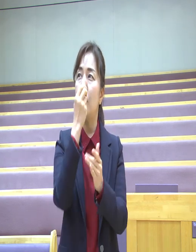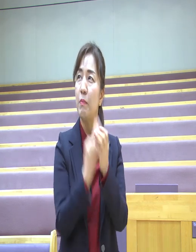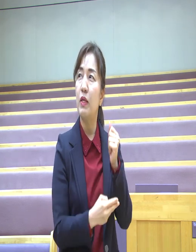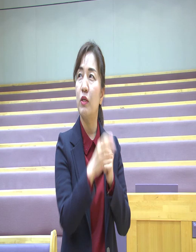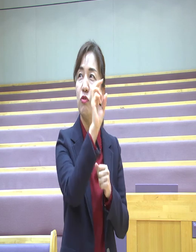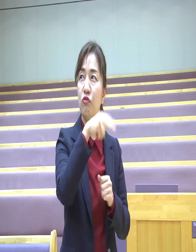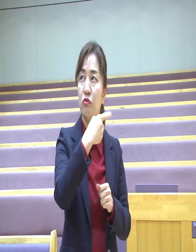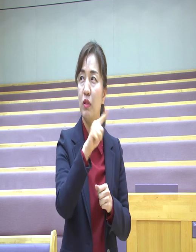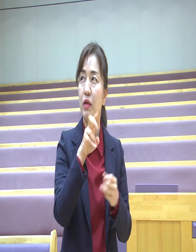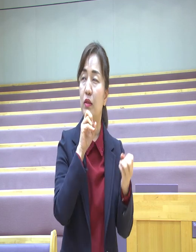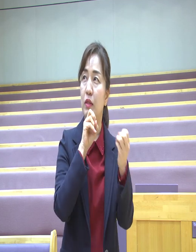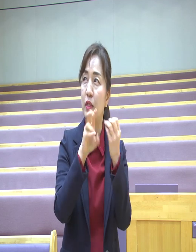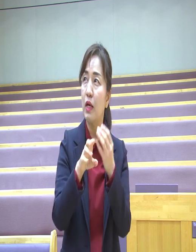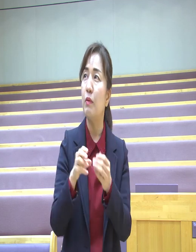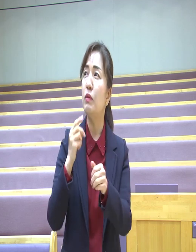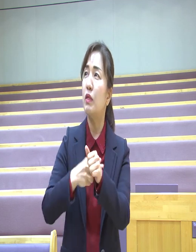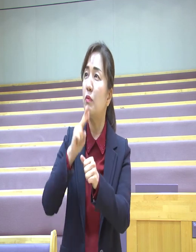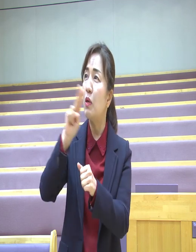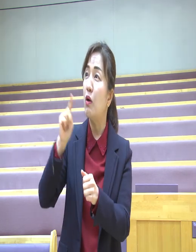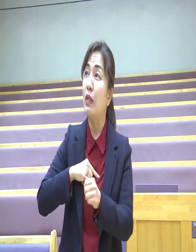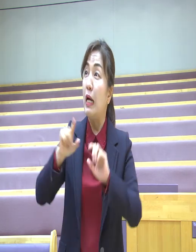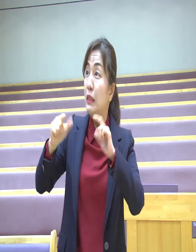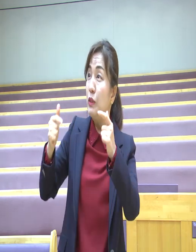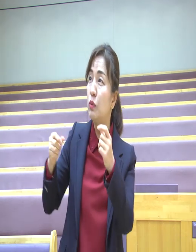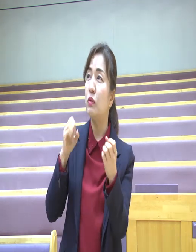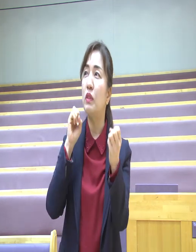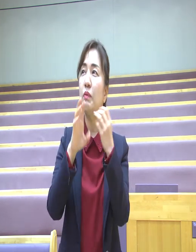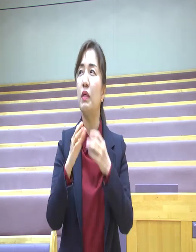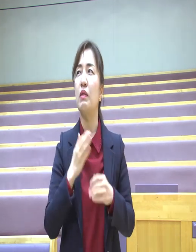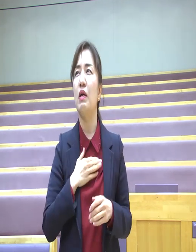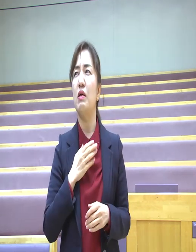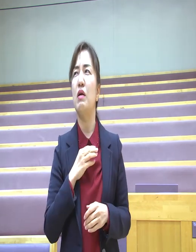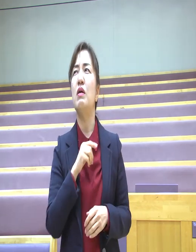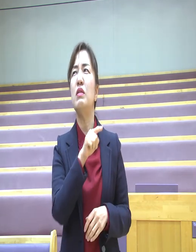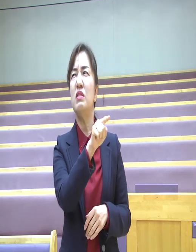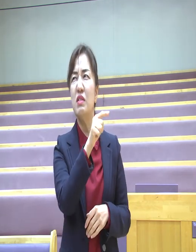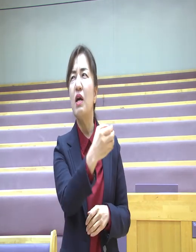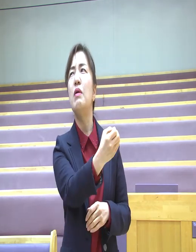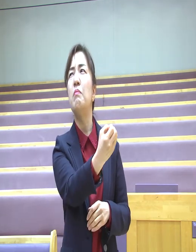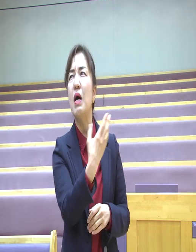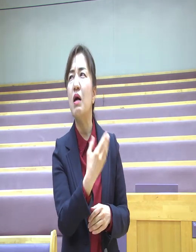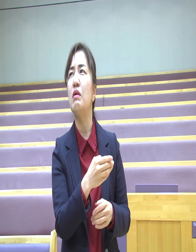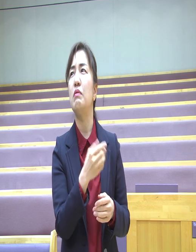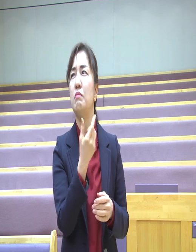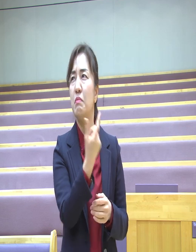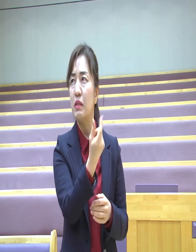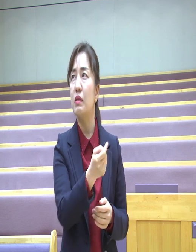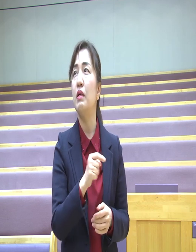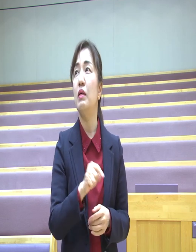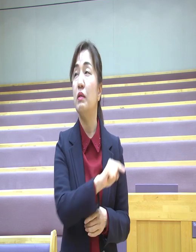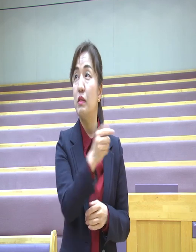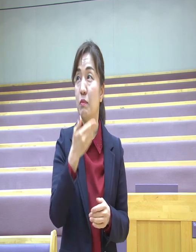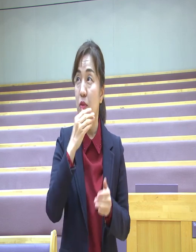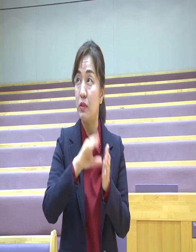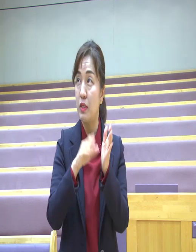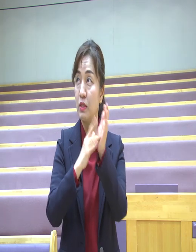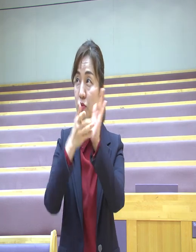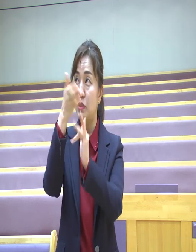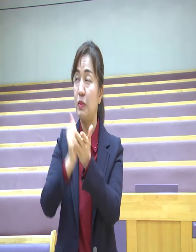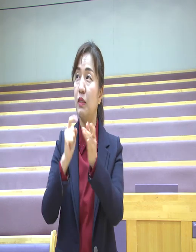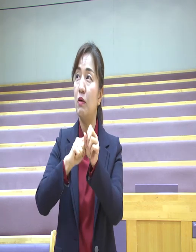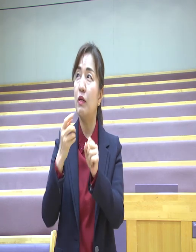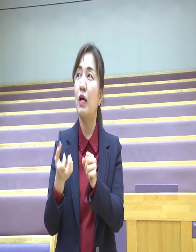예수를 파는 유다가 대답하여 이르되 랍비여 나는 아니지요. 대답하시되 네가 말하였도다 하시니라. 그들이 먹을